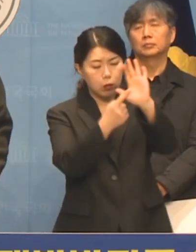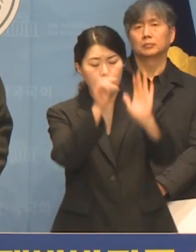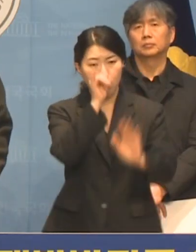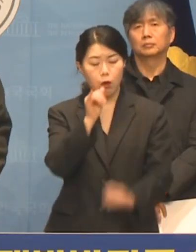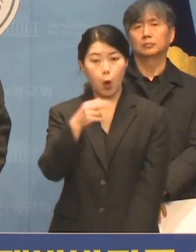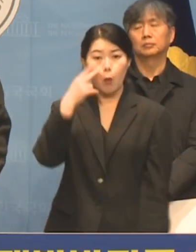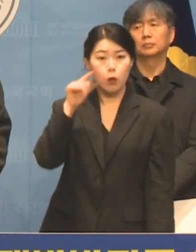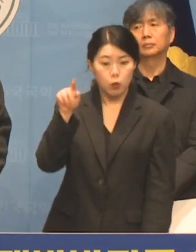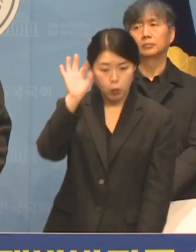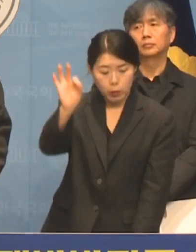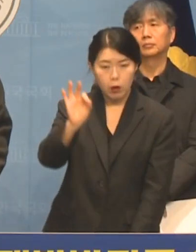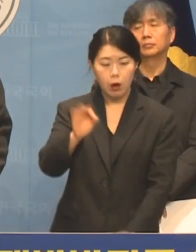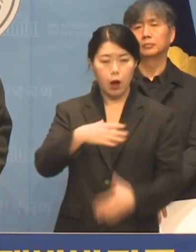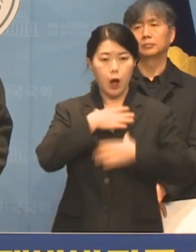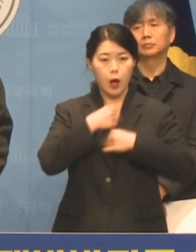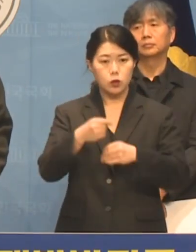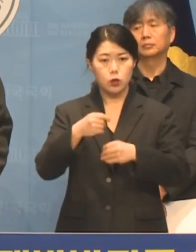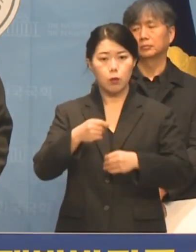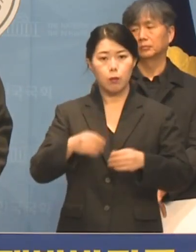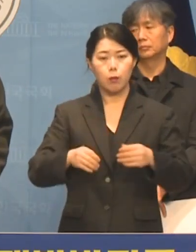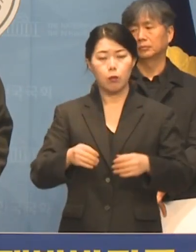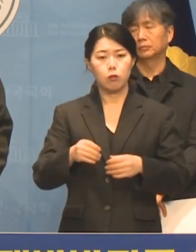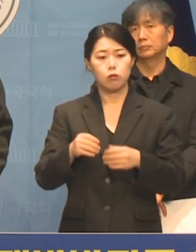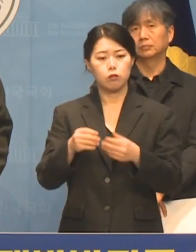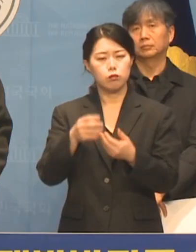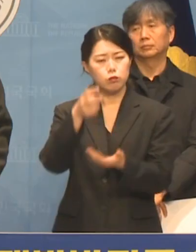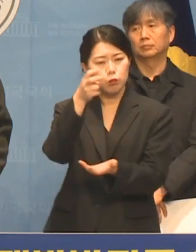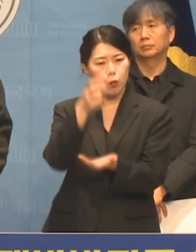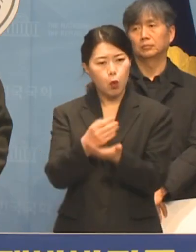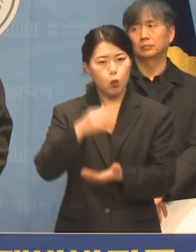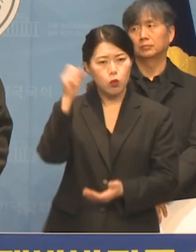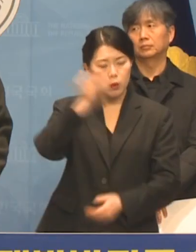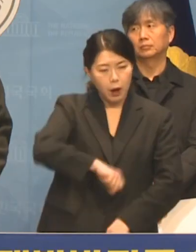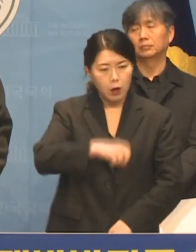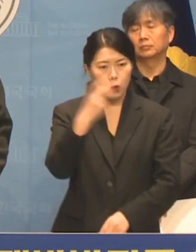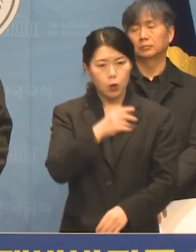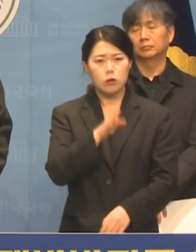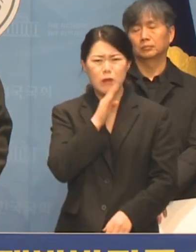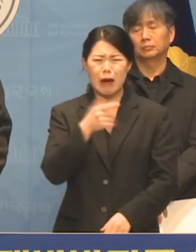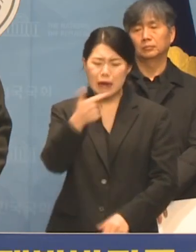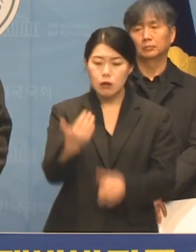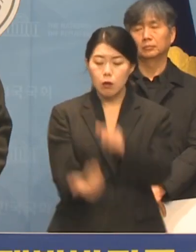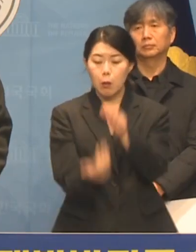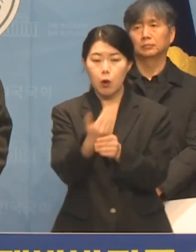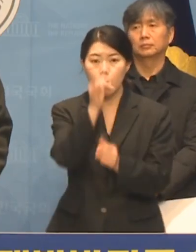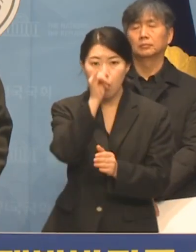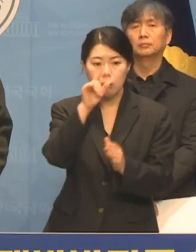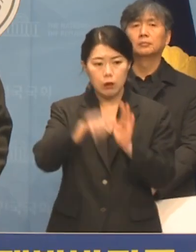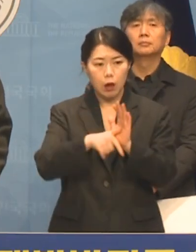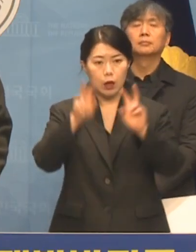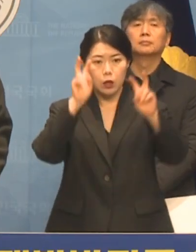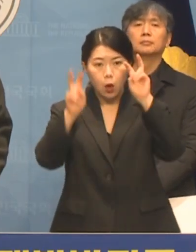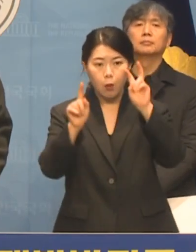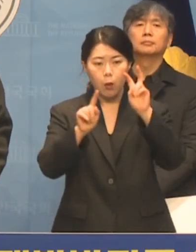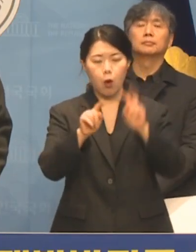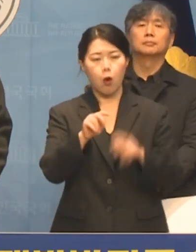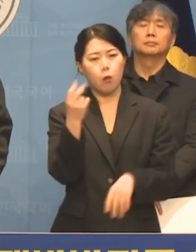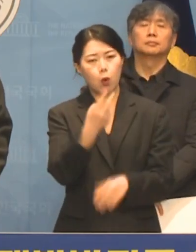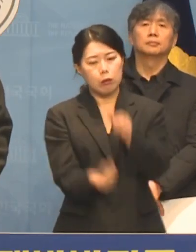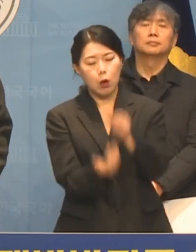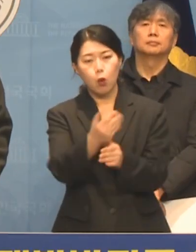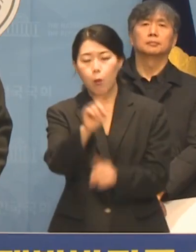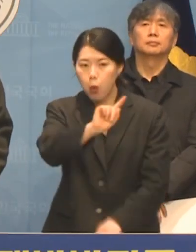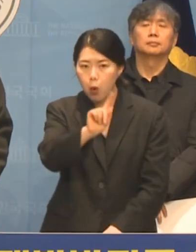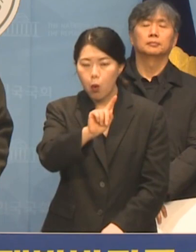같은 경우에도 안전보건 규정을 크게 위반하거나 중대한 사고가 일어나는 경우에 어떤 기업에서 어떤 사고가